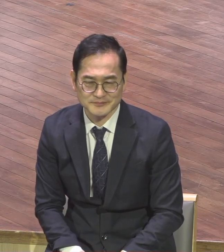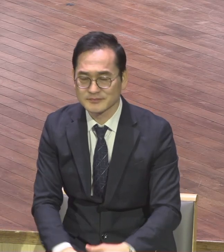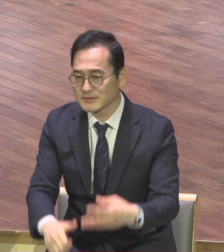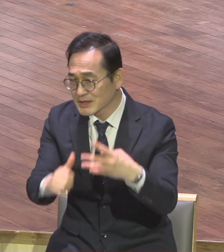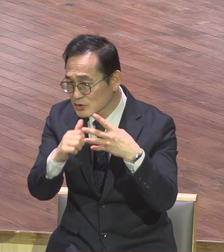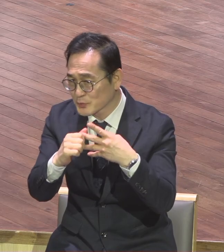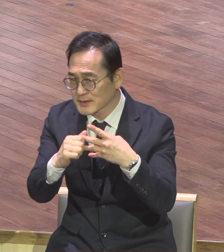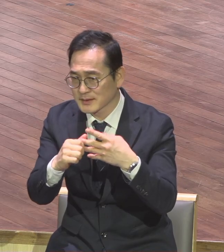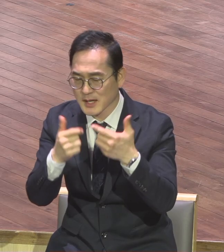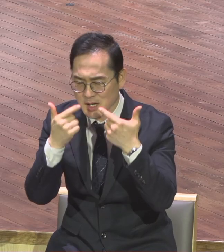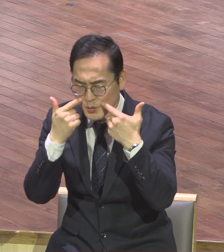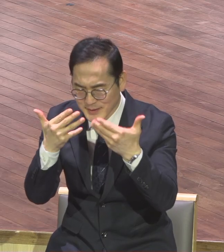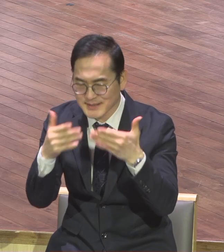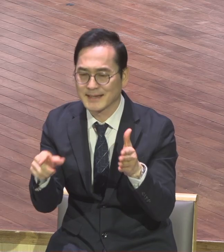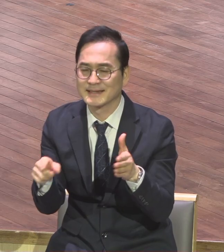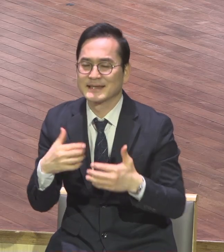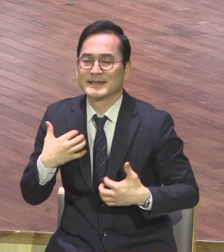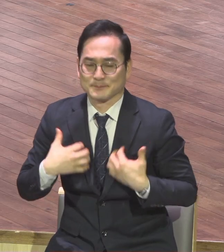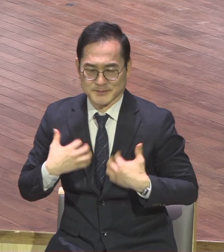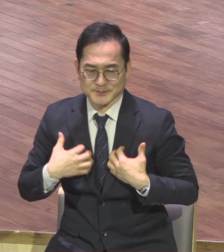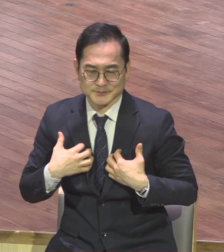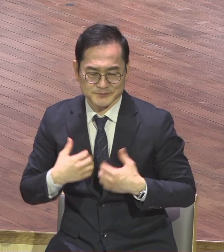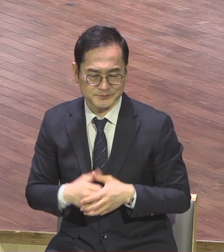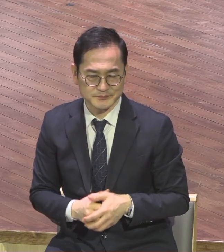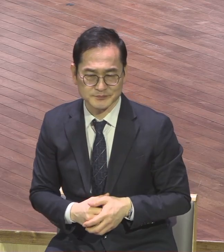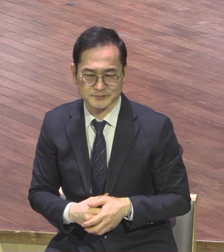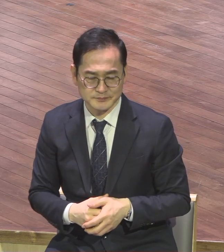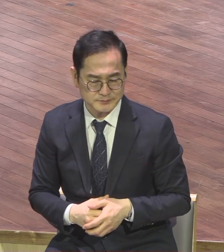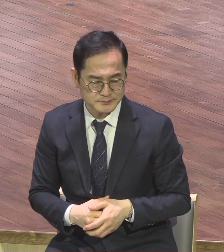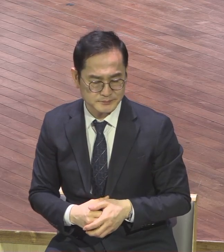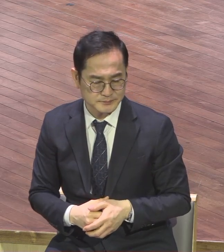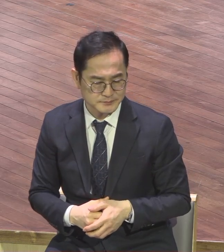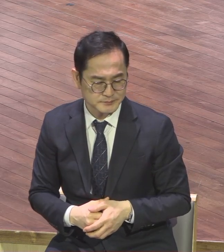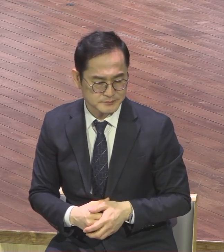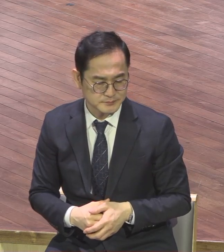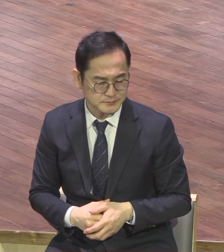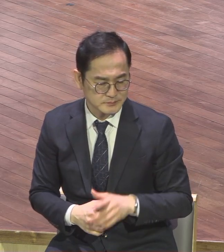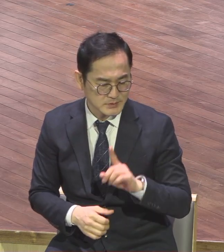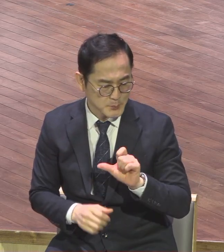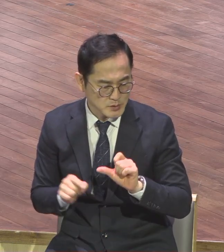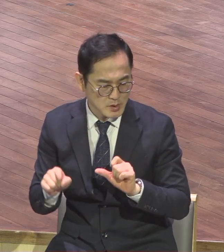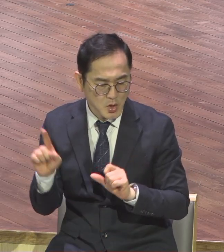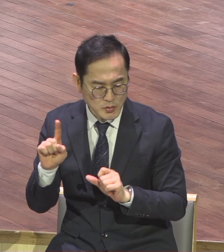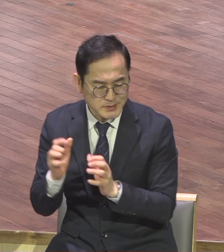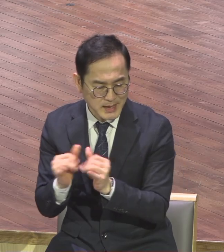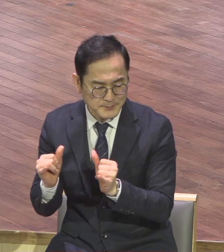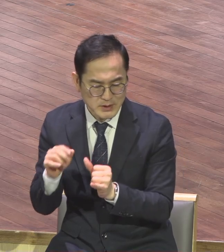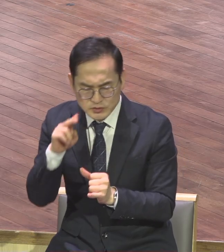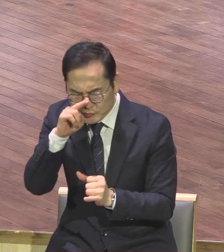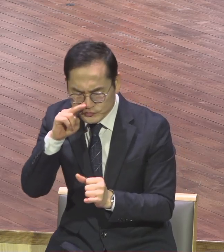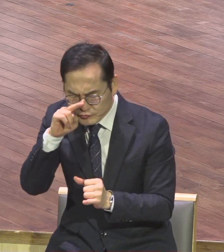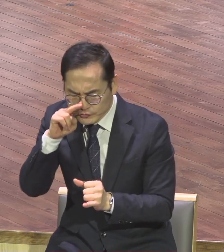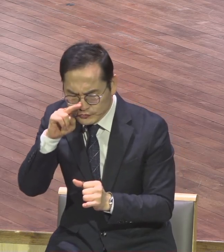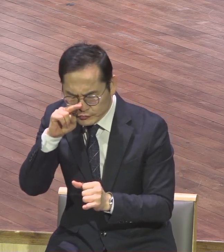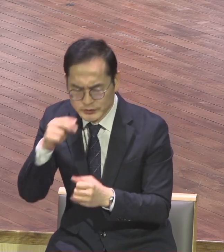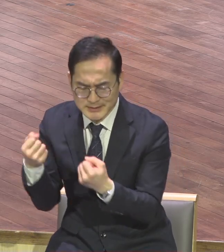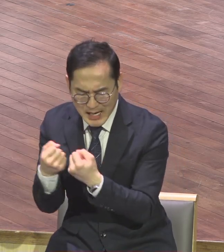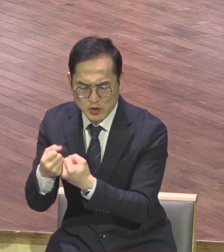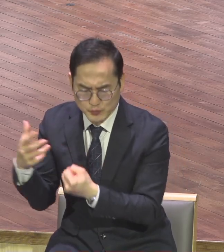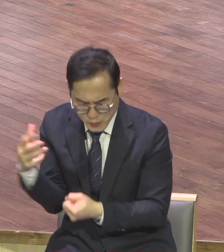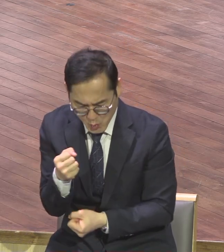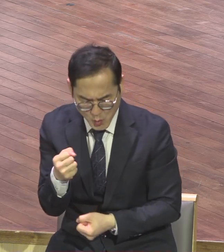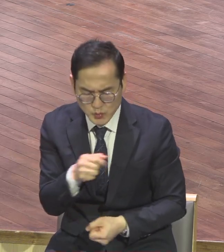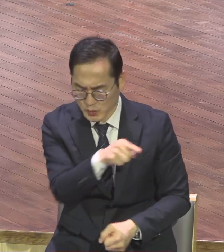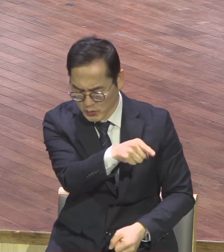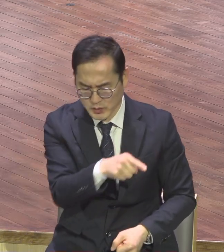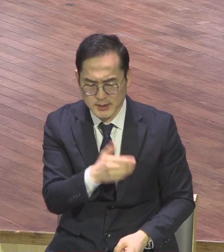번째로 확고한 기쁨입니다. 15절 봅니다. 어떤 이들은 투기와 분쟁으로 어떤